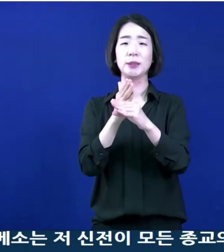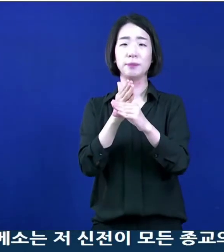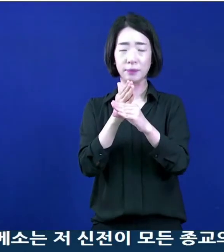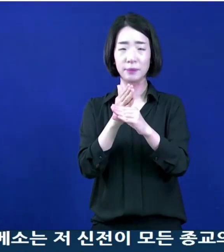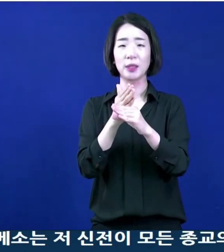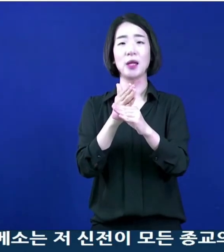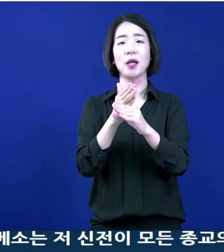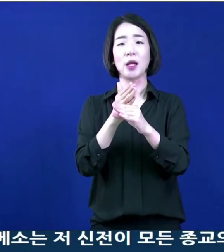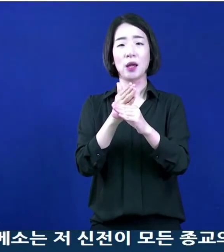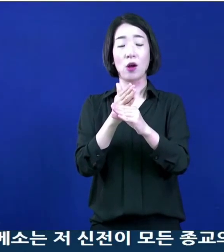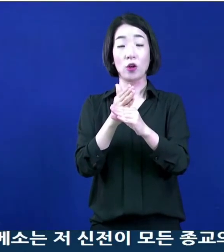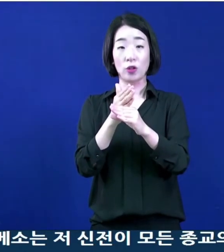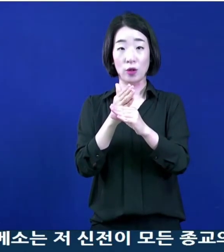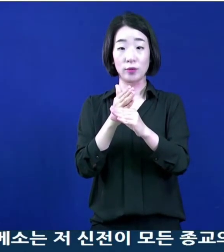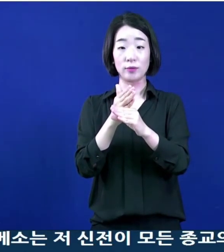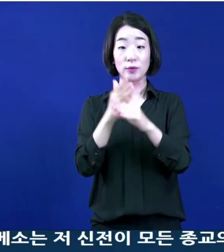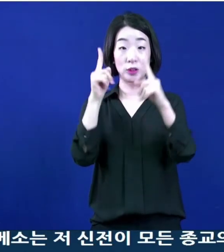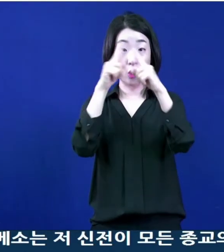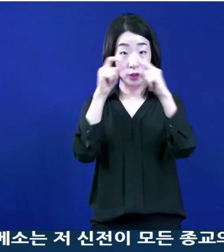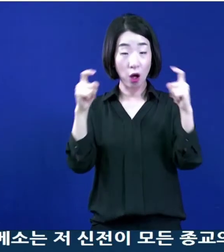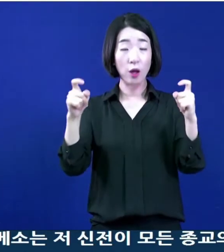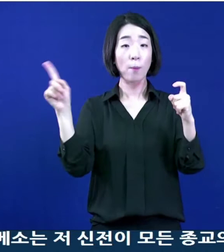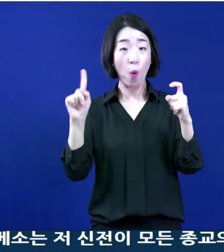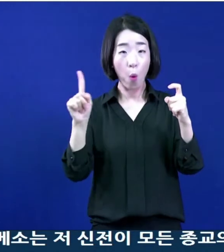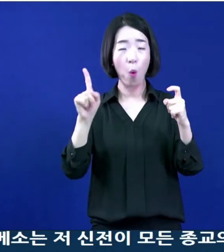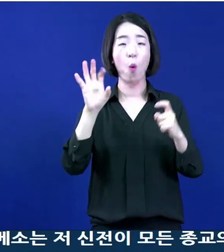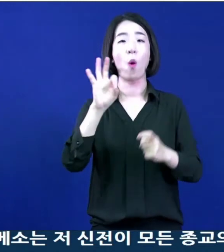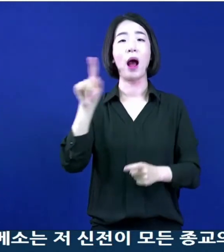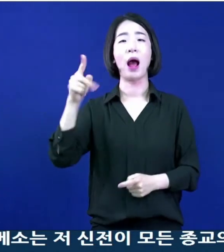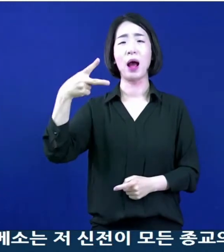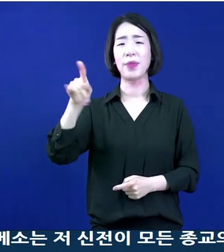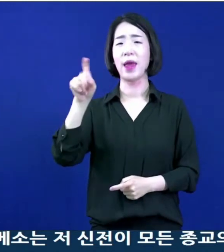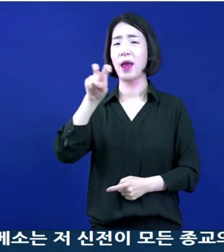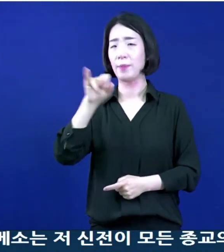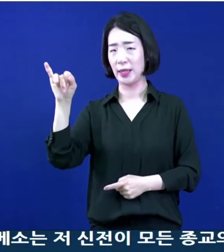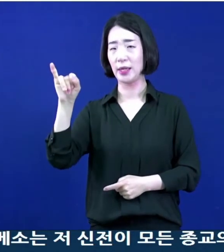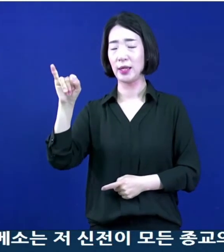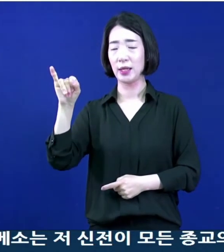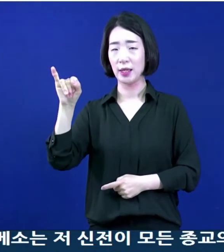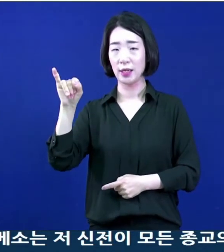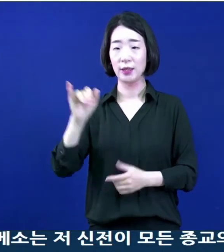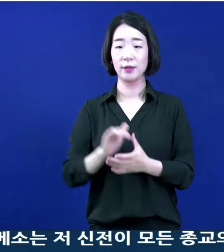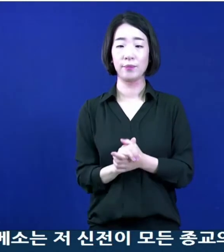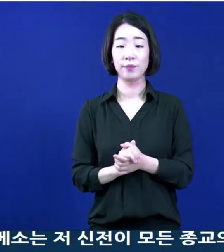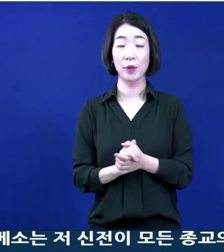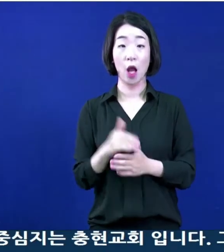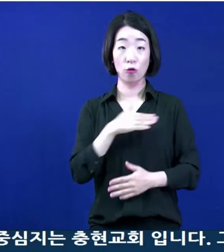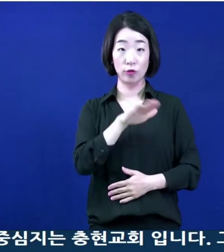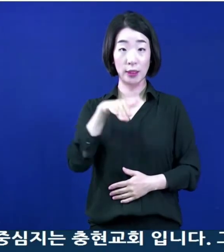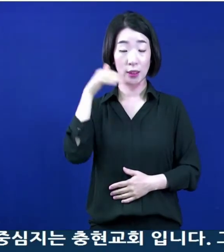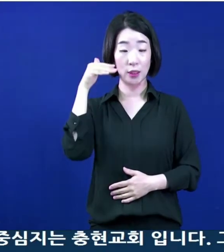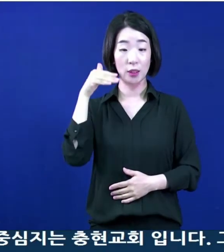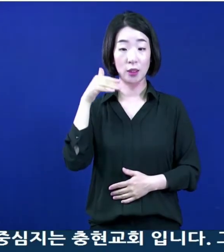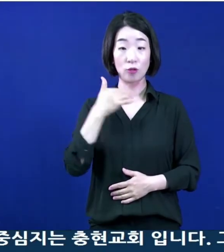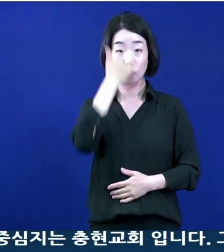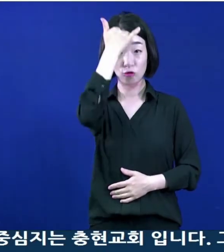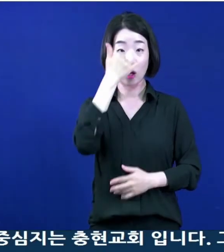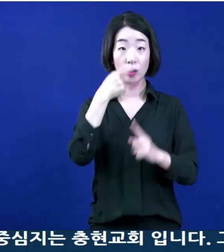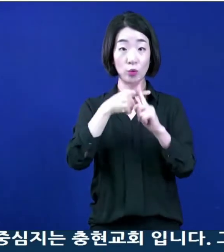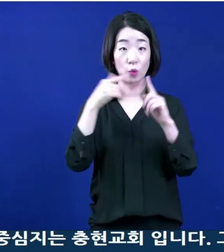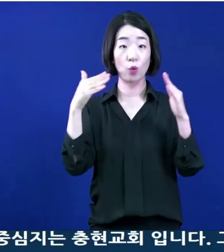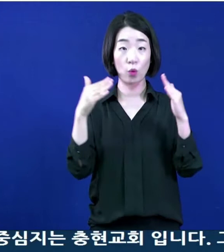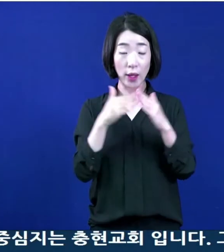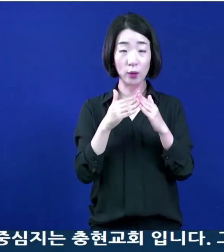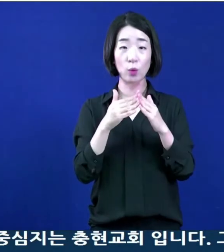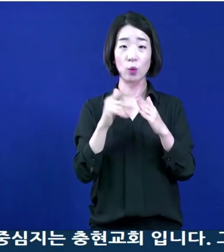때부터 어마어마하게 지어졌습니다. 저도 가끔 경험하는데요. 우리 교회가 옛날에는 다 보이는 곳에서 이게